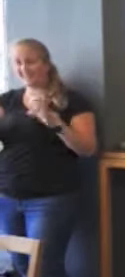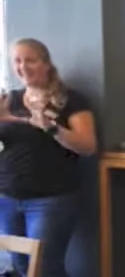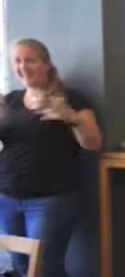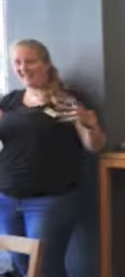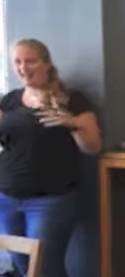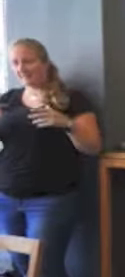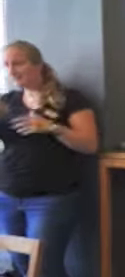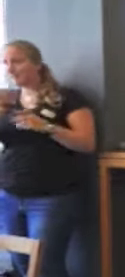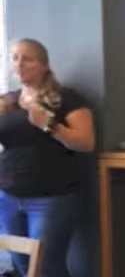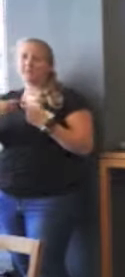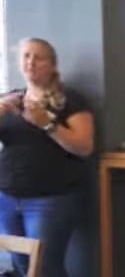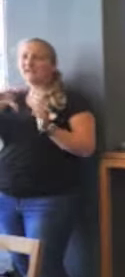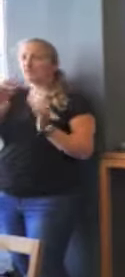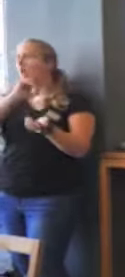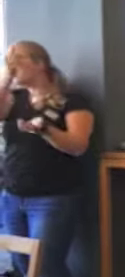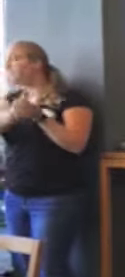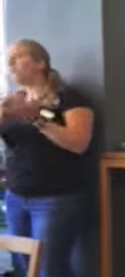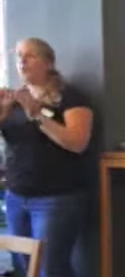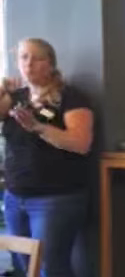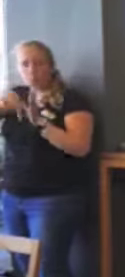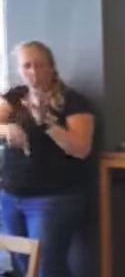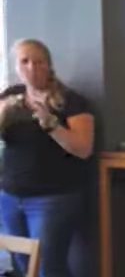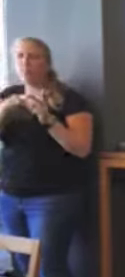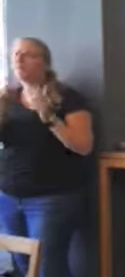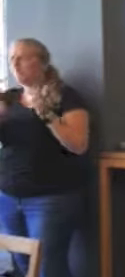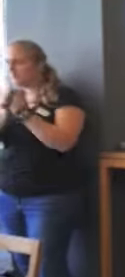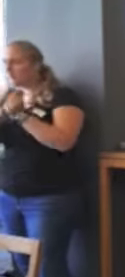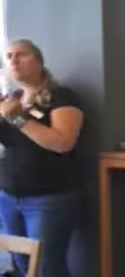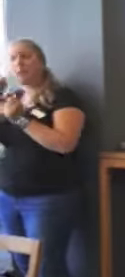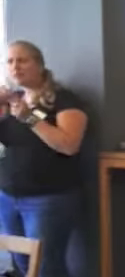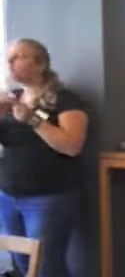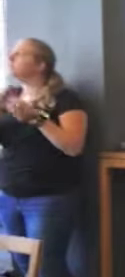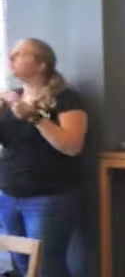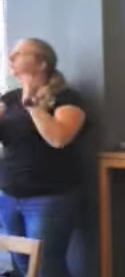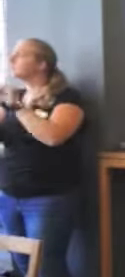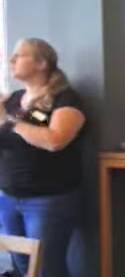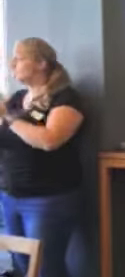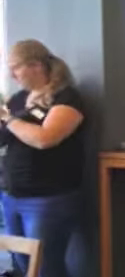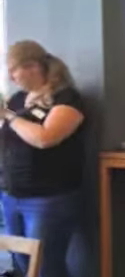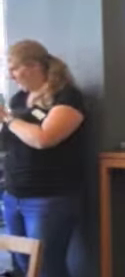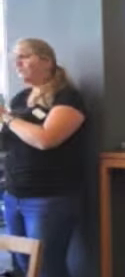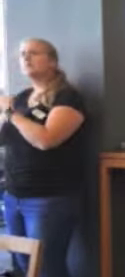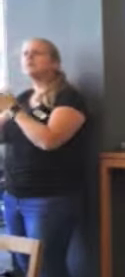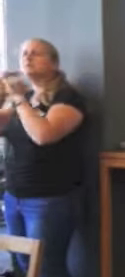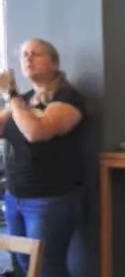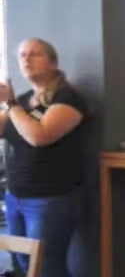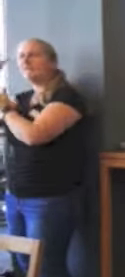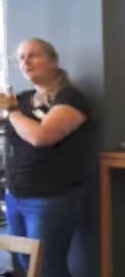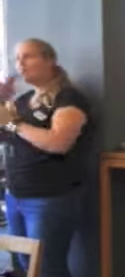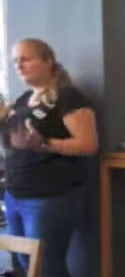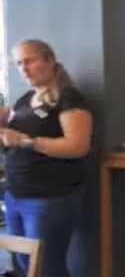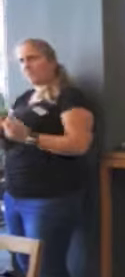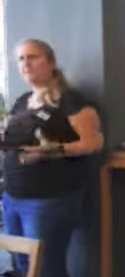tillväxtsatsningar i form av regionalfond eller gruva eller liknande, med behoven hos de här sociala företagen, gifta ihop